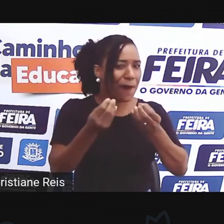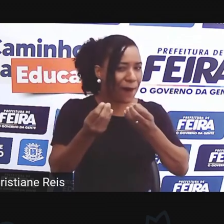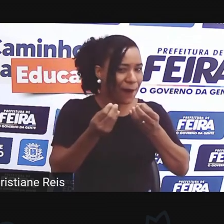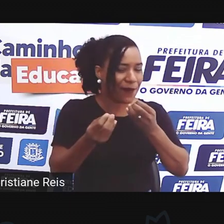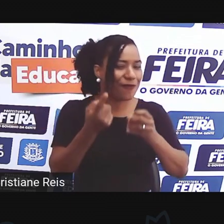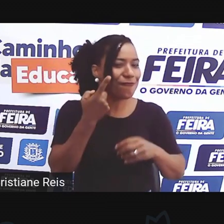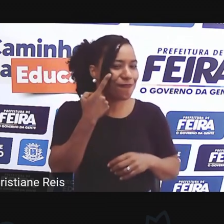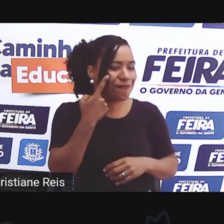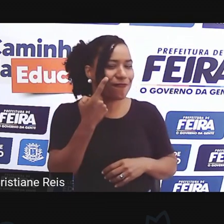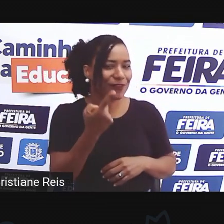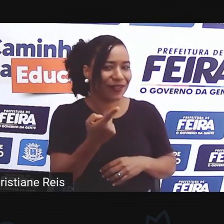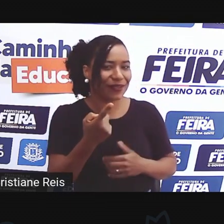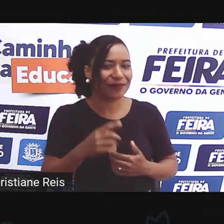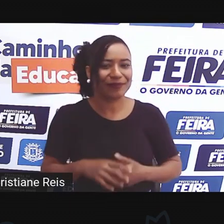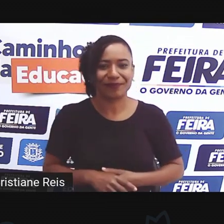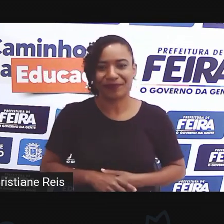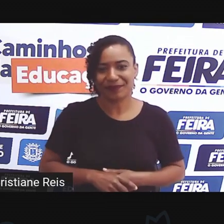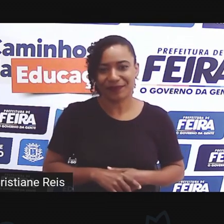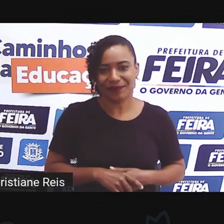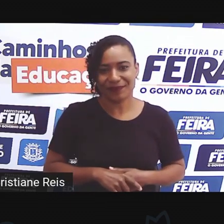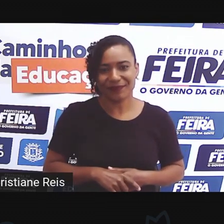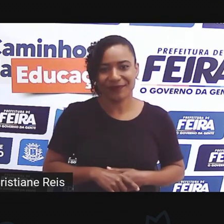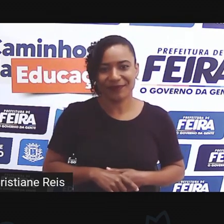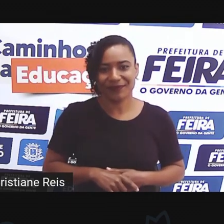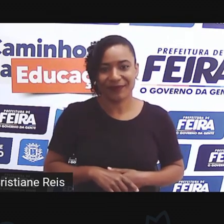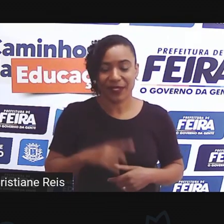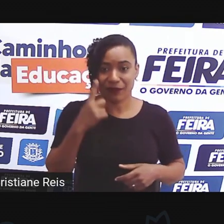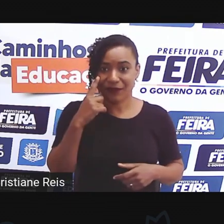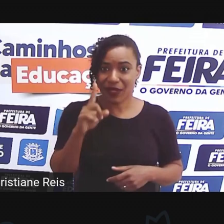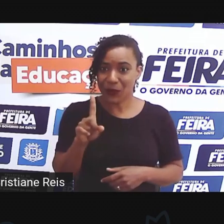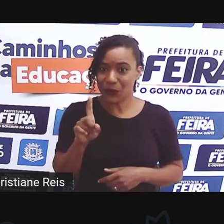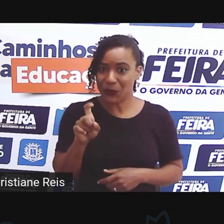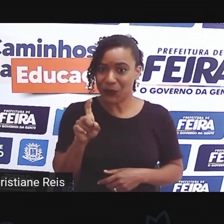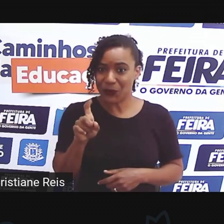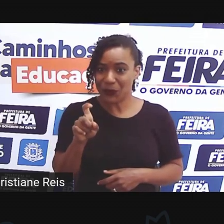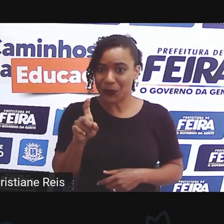Eu tenho aqui, ó, um spray. Ó!